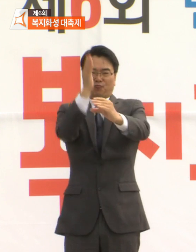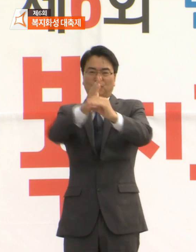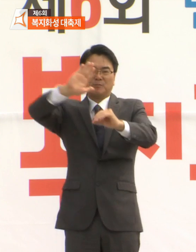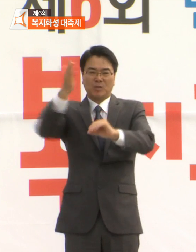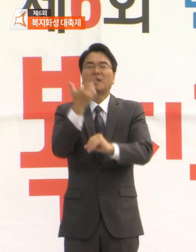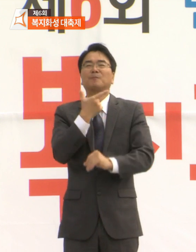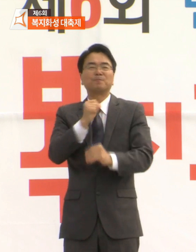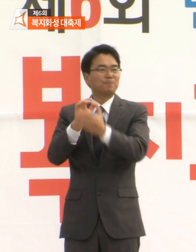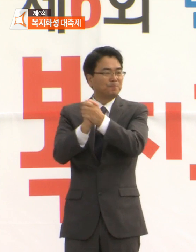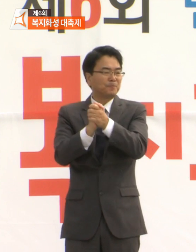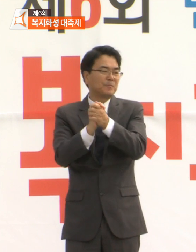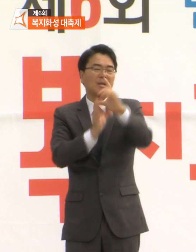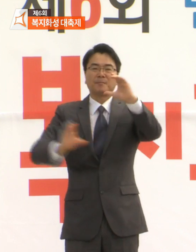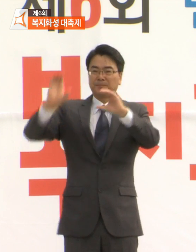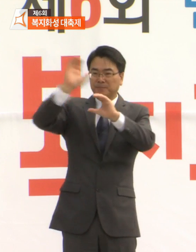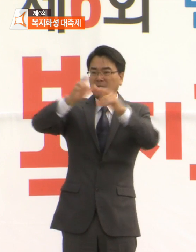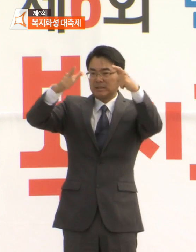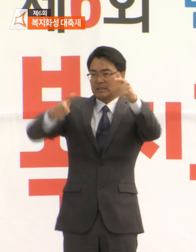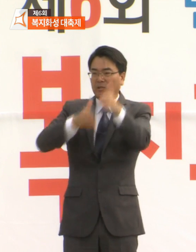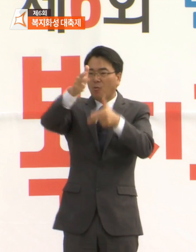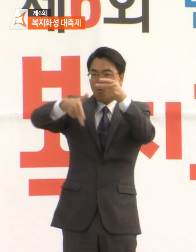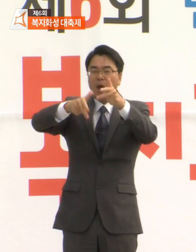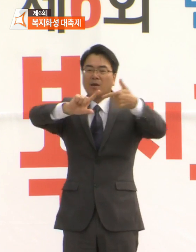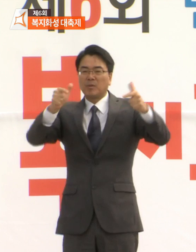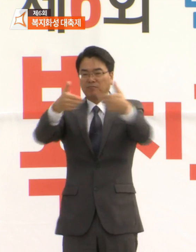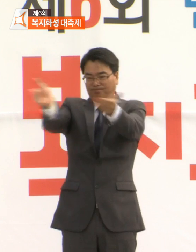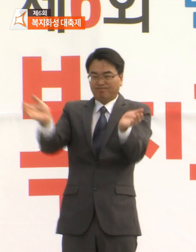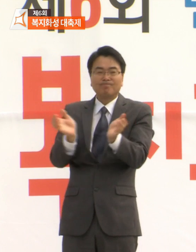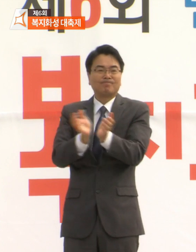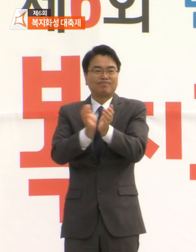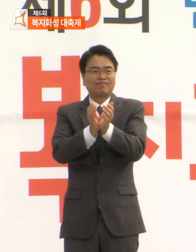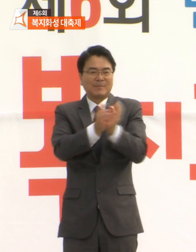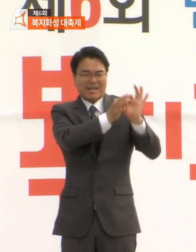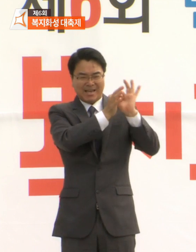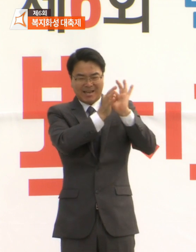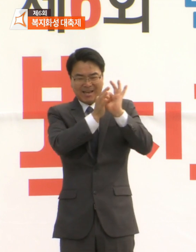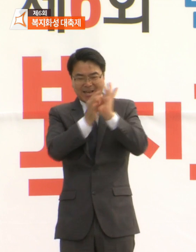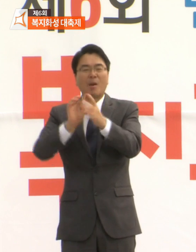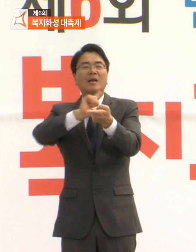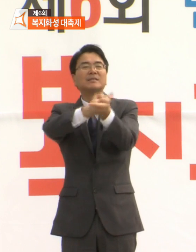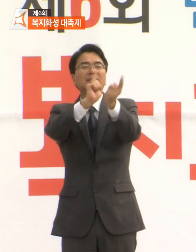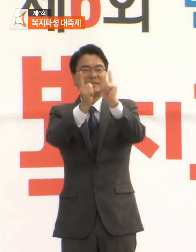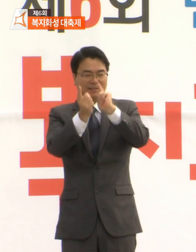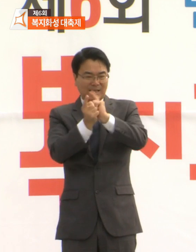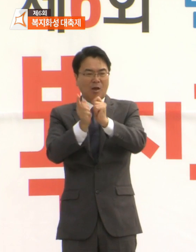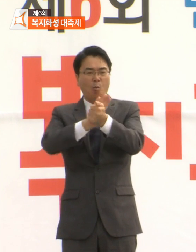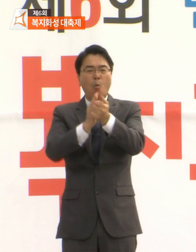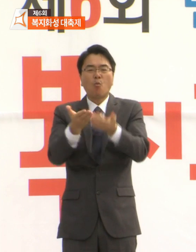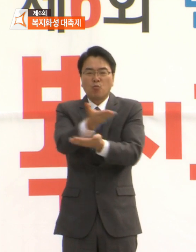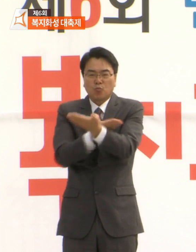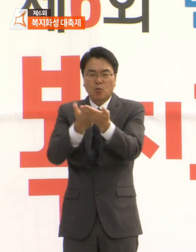되기를 바랍니다. 또한 지역 기업과 단체와 지속적인 상호 호혜적인